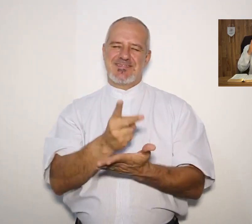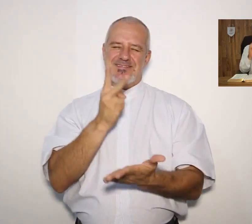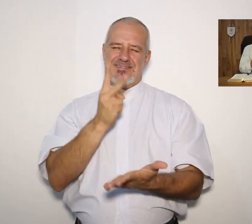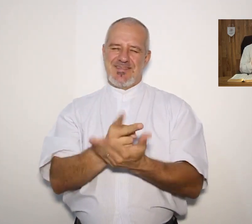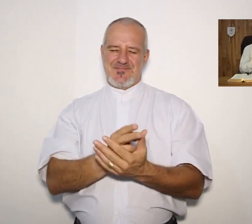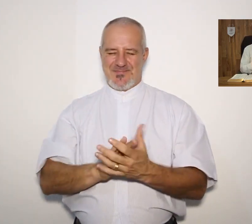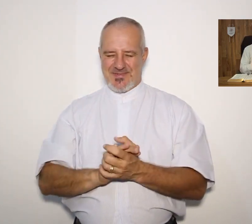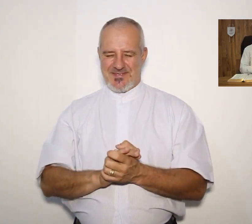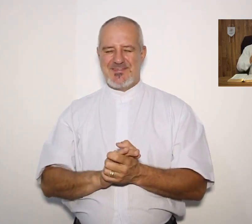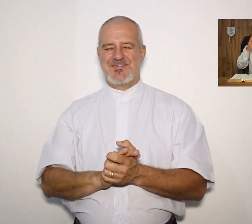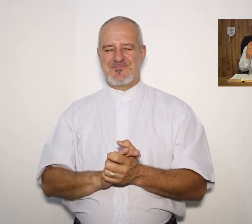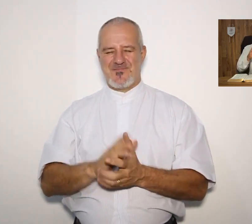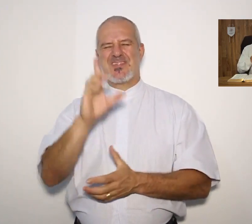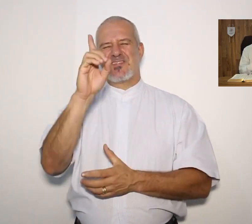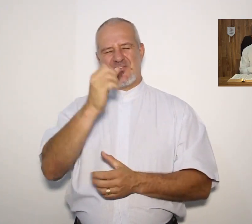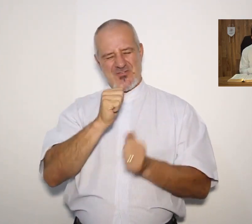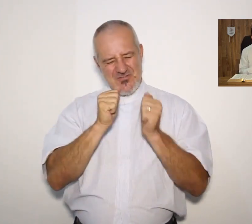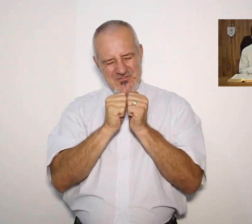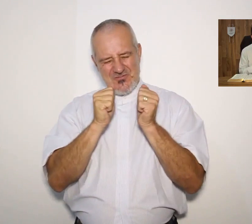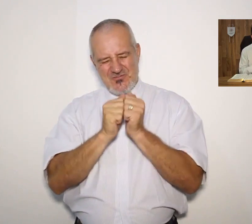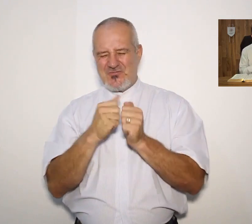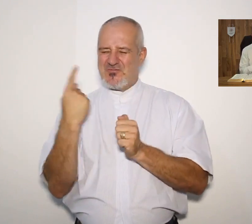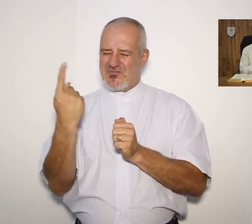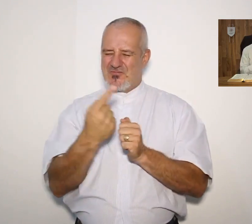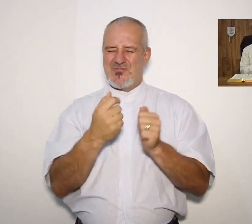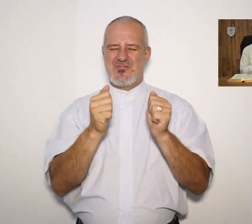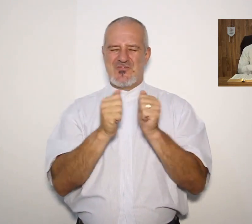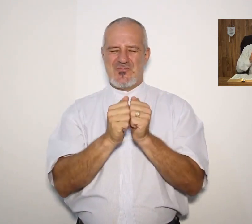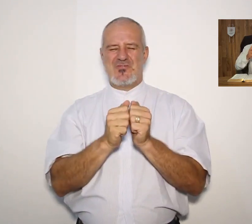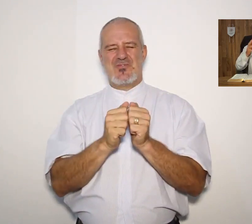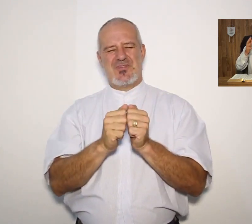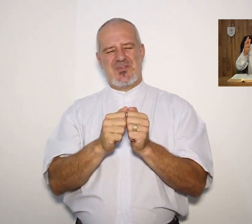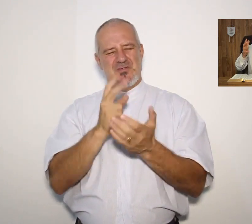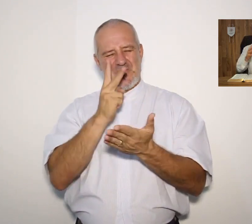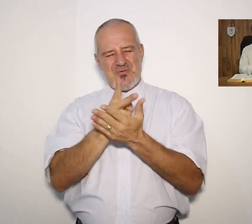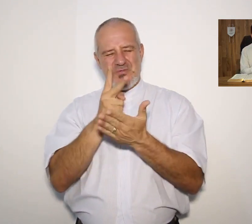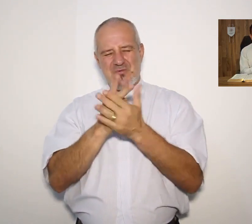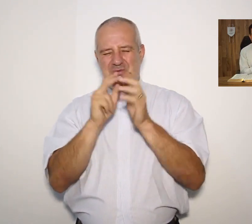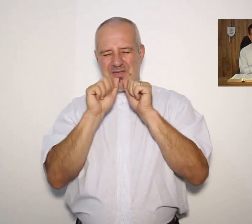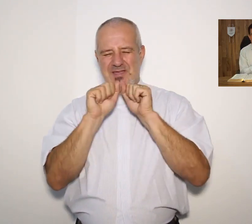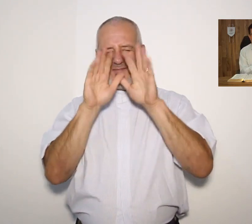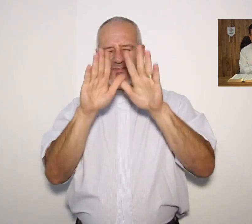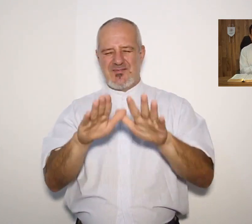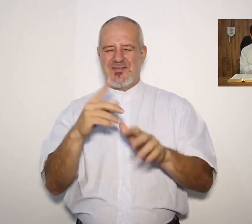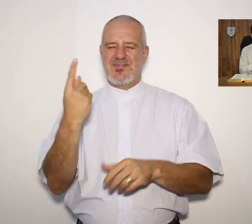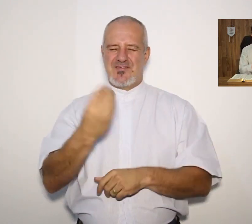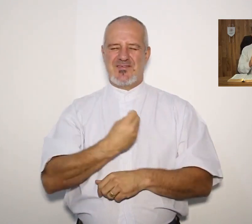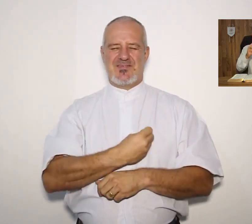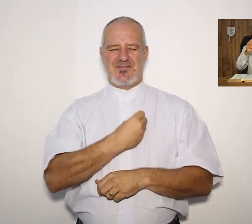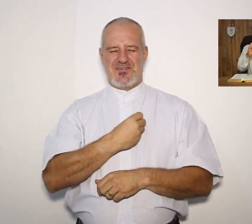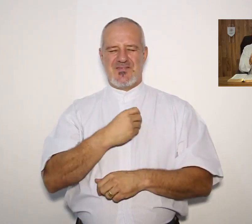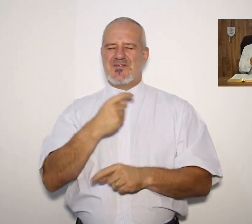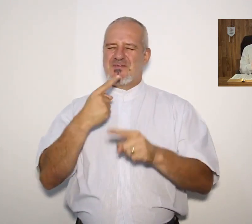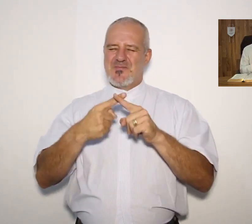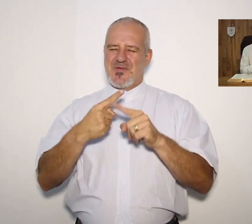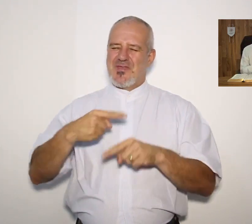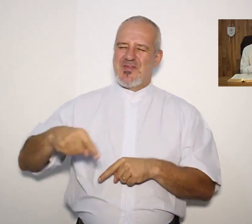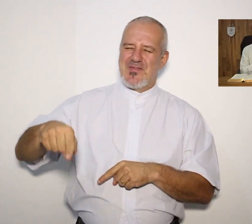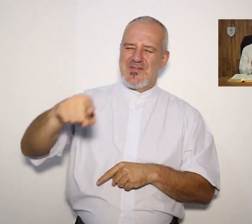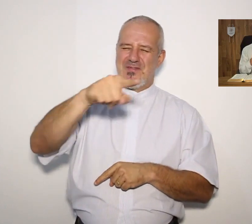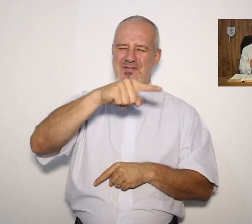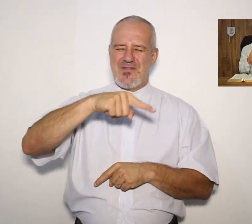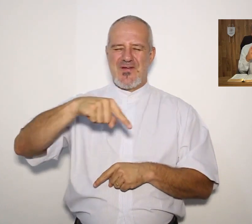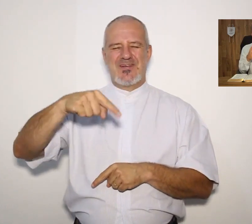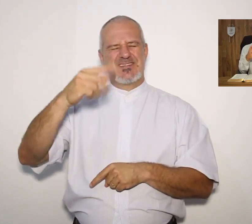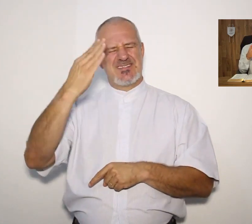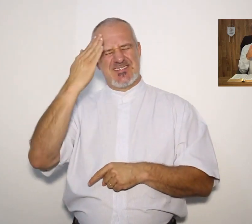Senhor esteve conosco até este momento, e o Senhor continuará, porque nós declaramos